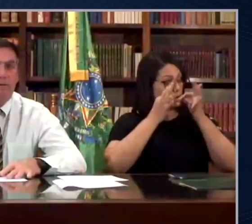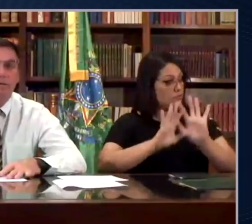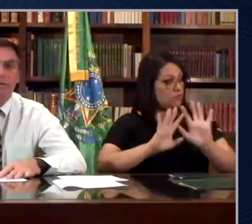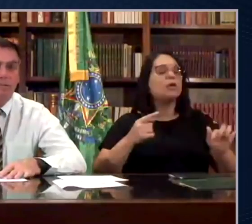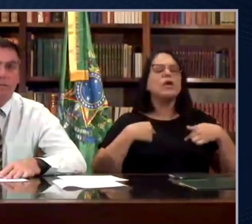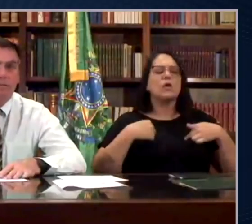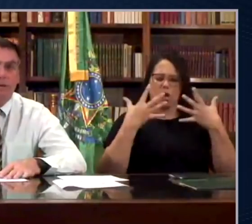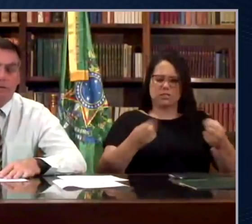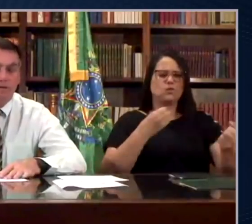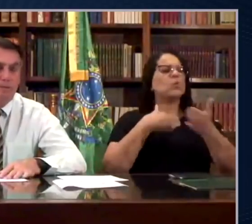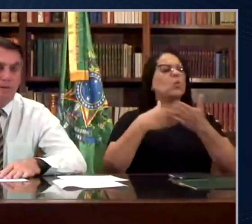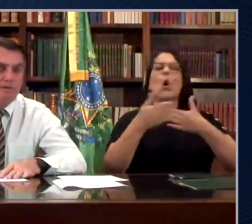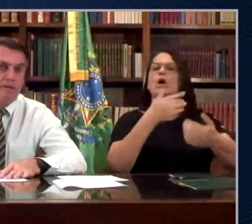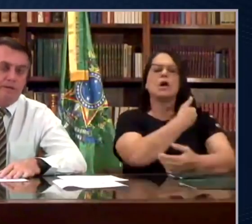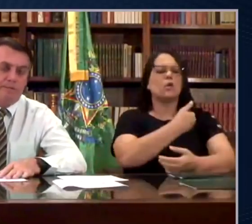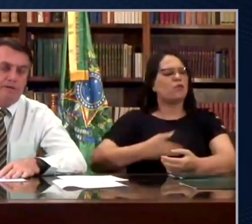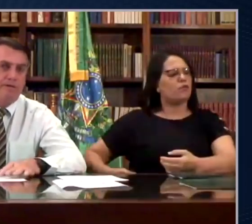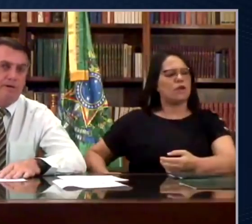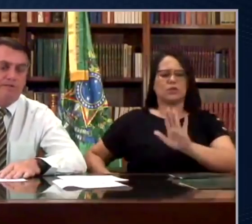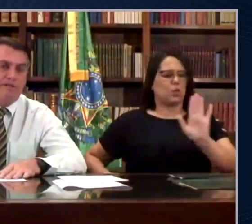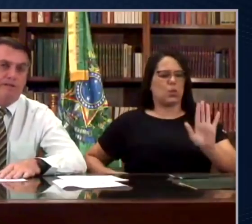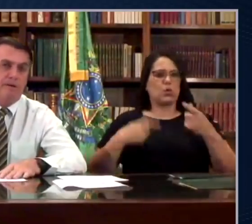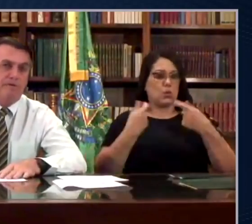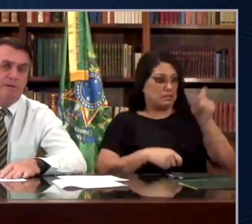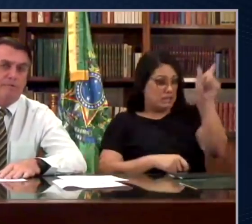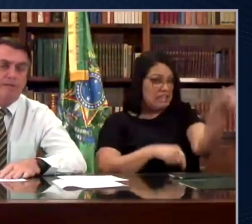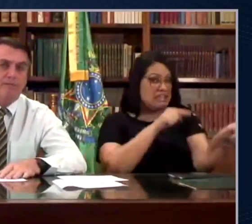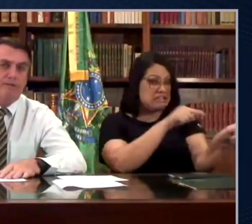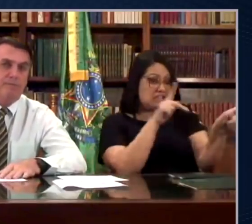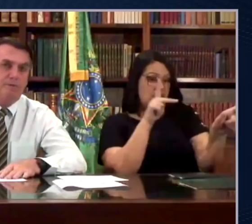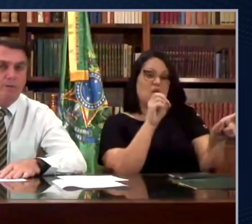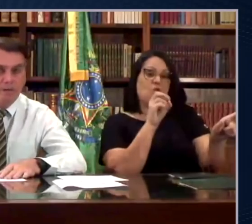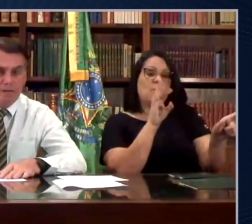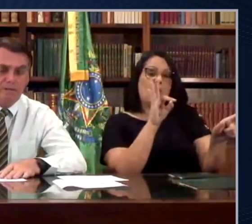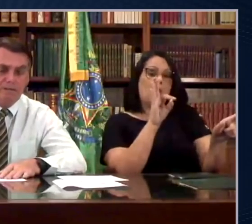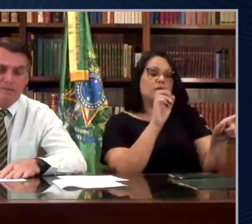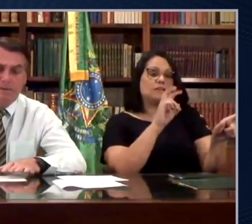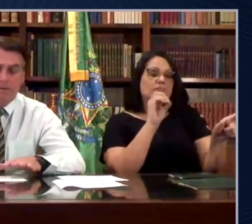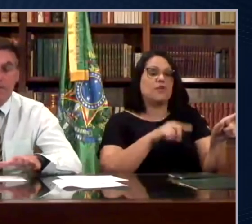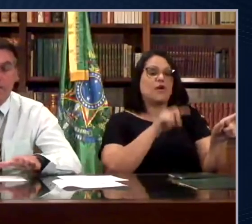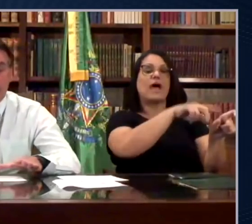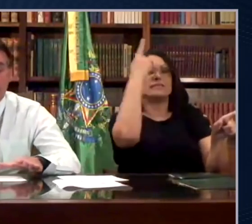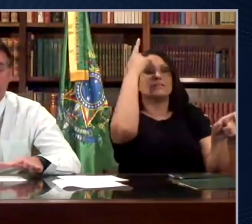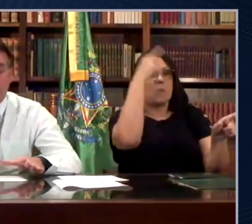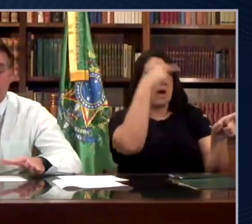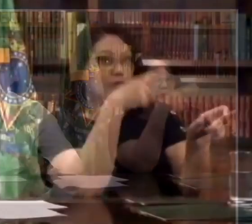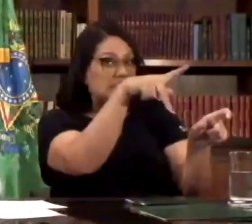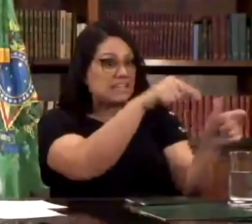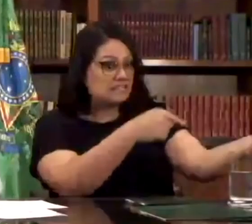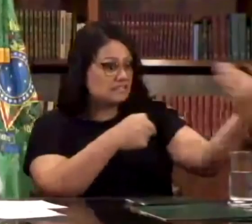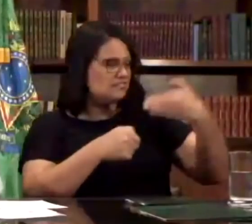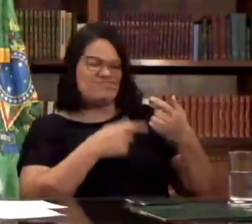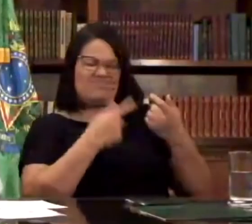qualquer governador, sem problema nenhum. Não precisamos desse porta-voz que faz demagogia barata o tempo todo, que é o de São Paulo.